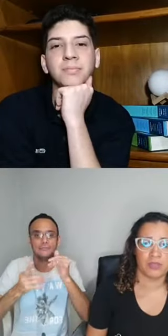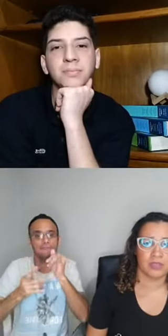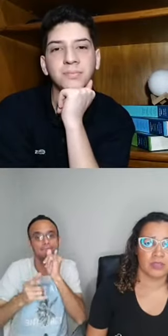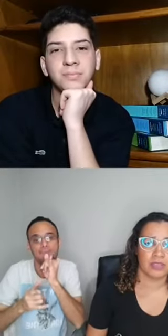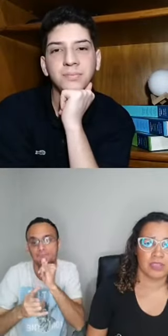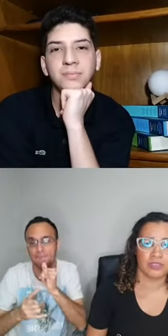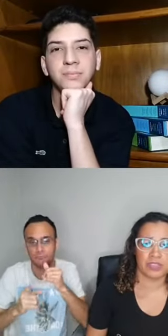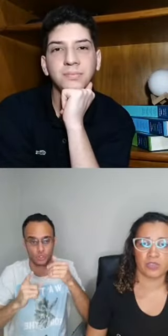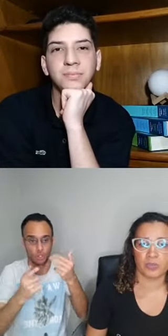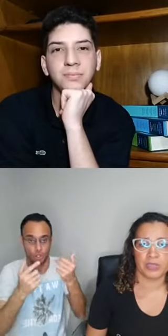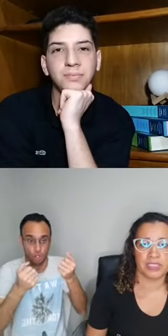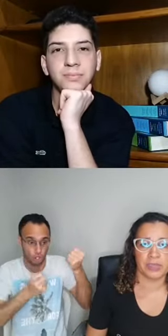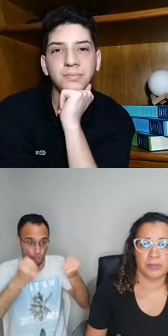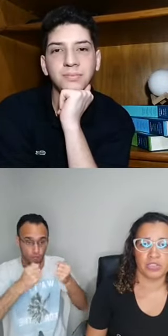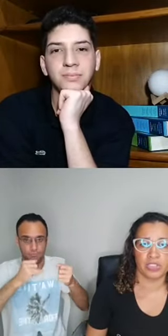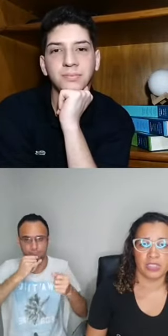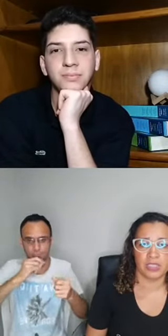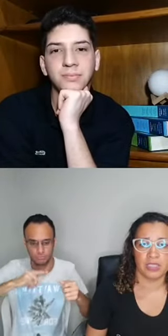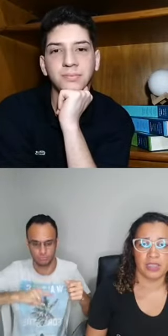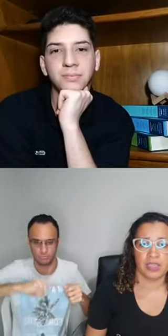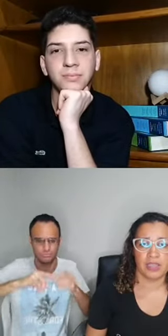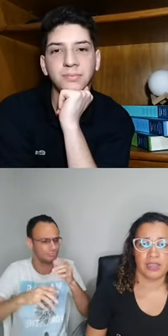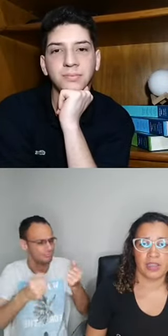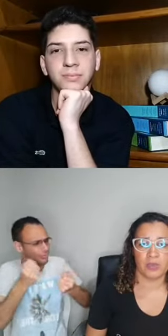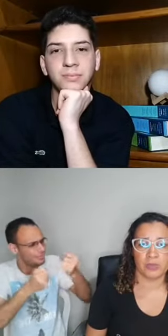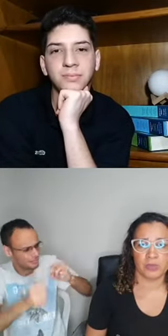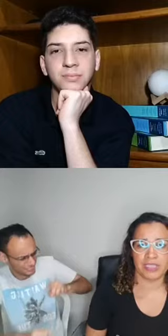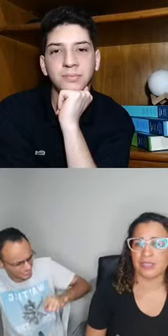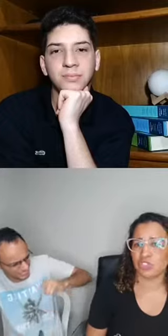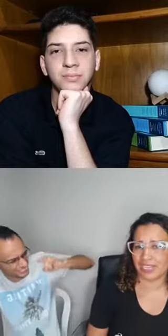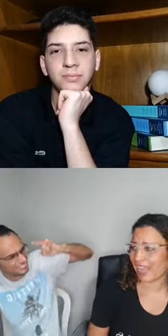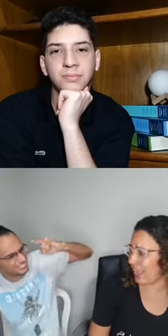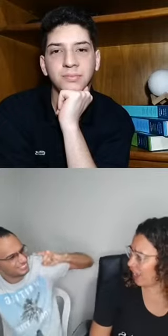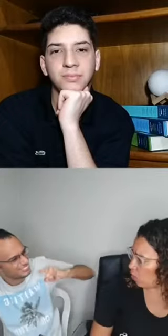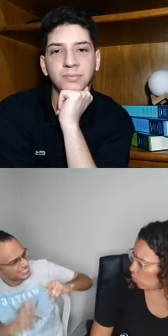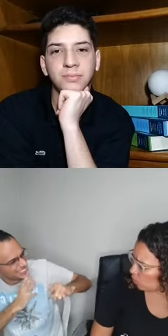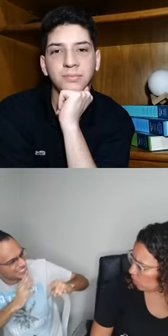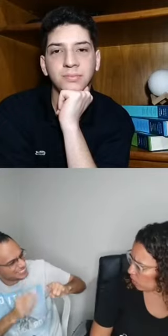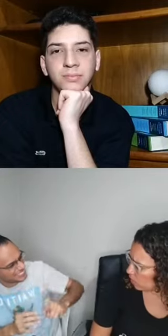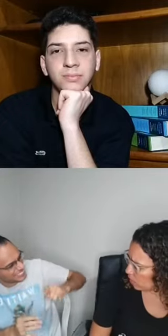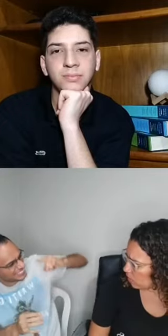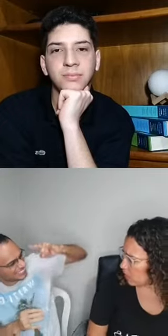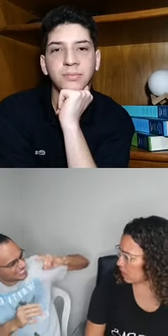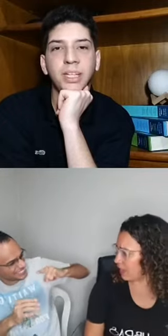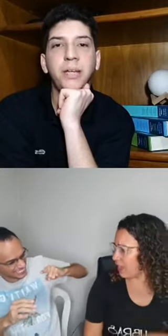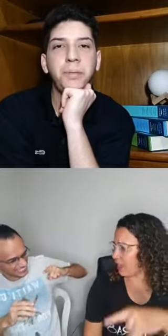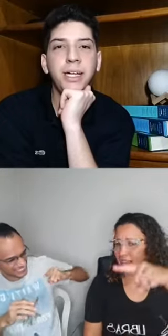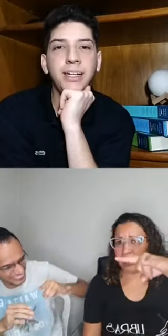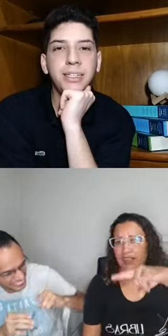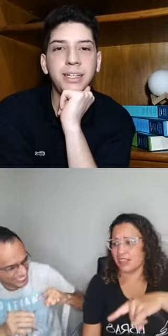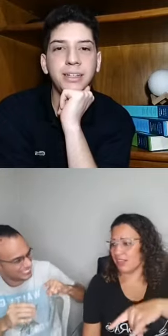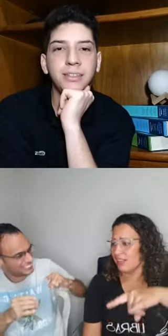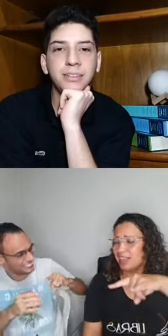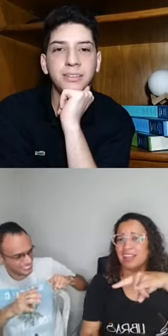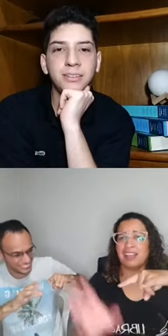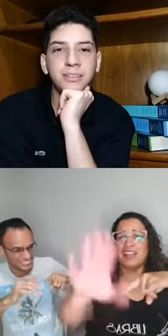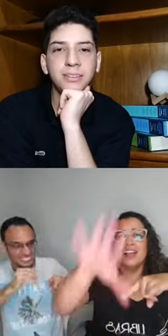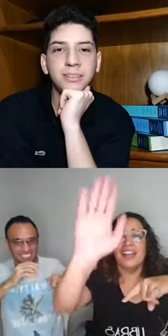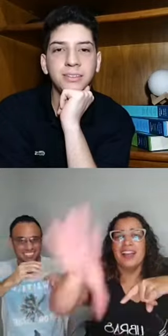reunião, as coisas, por exemplo, de, né, algumas manutenção de carro,